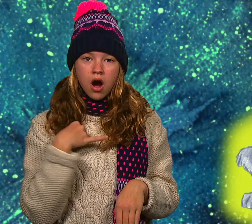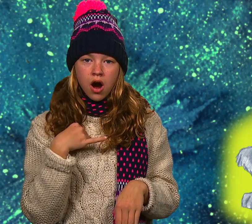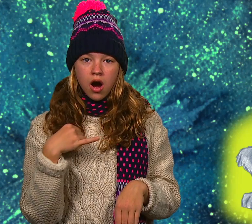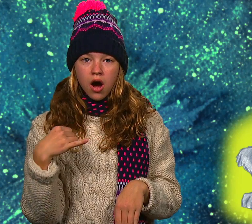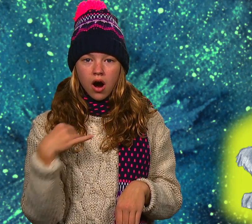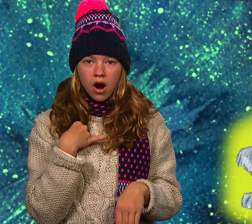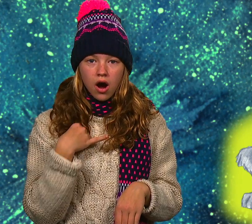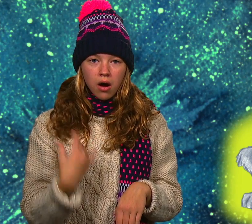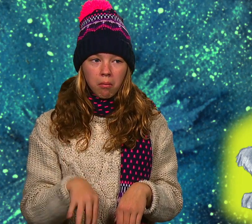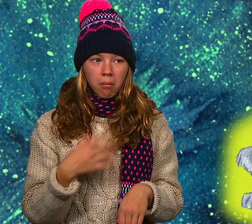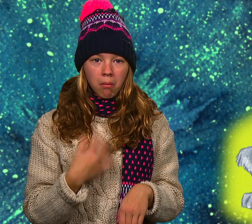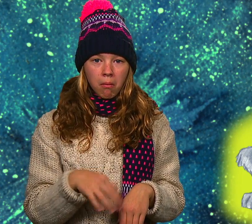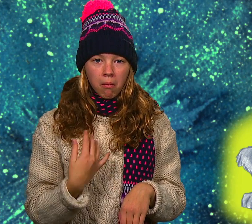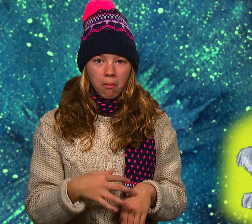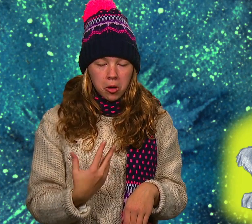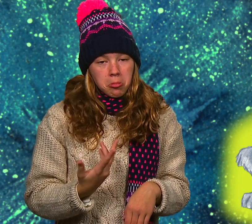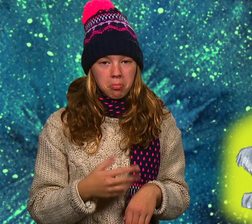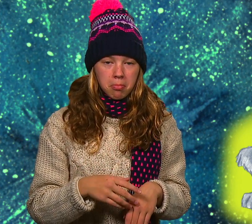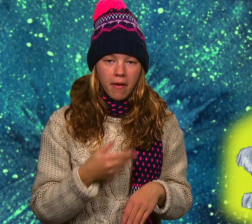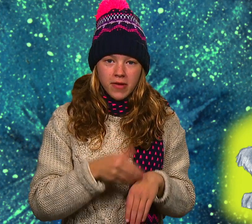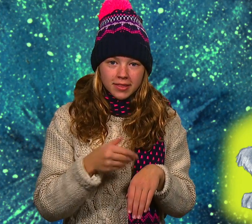Bruno stößt mit der Nase dran und das Auto setzt sich in Bewegung.